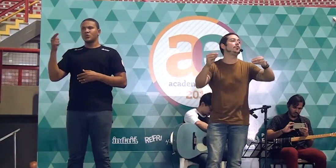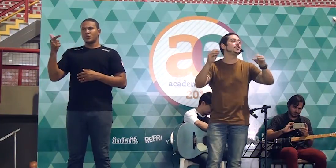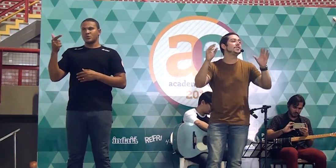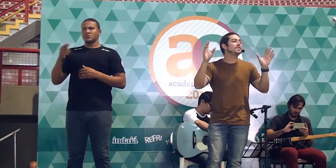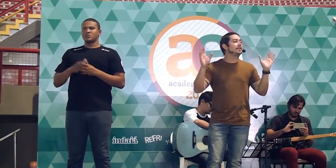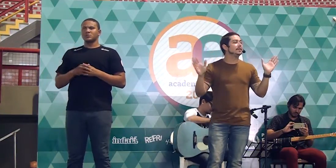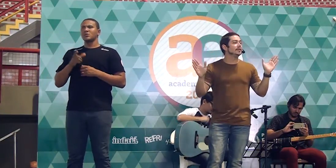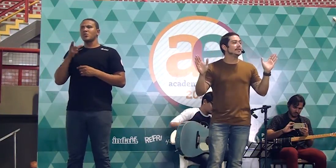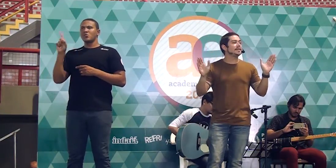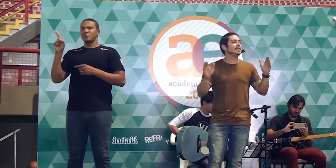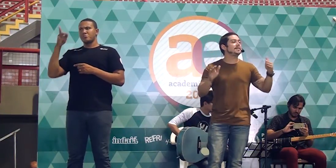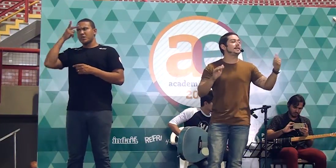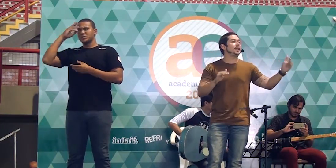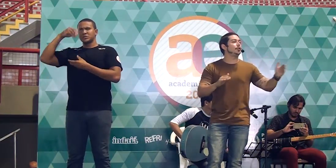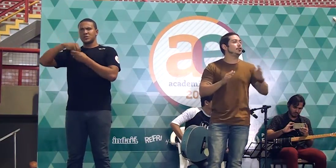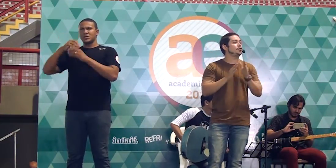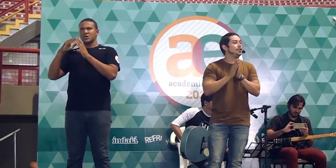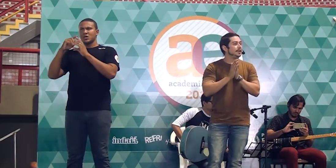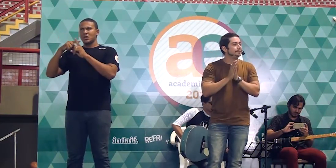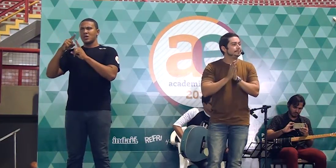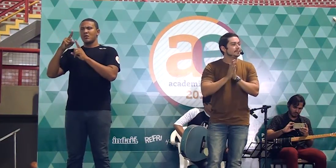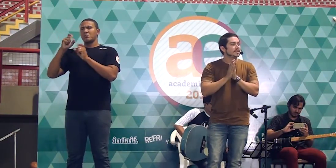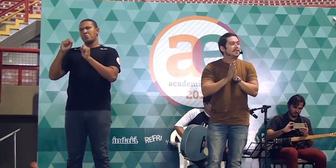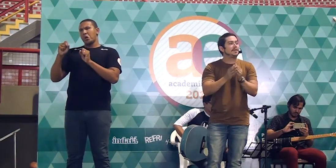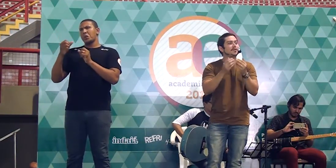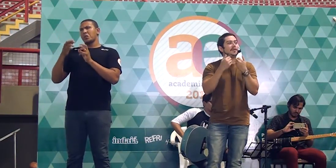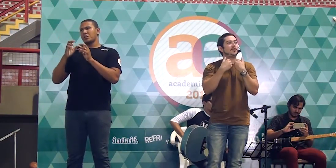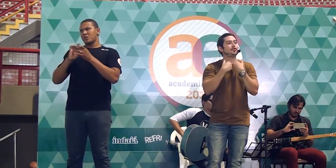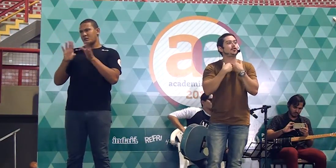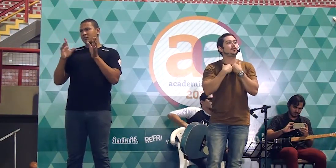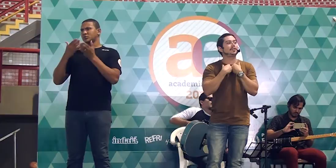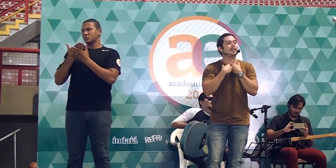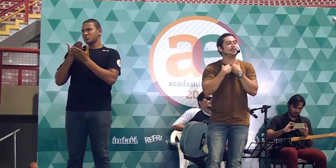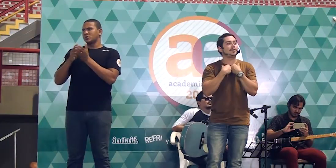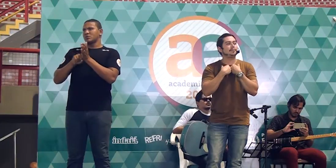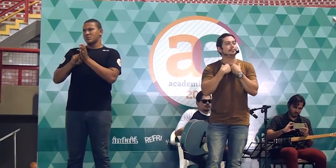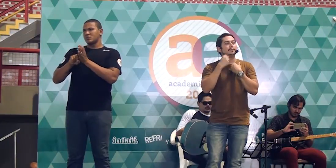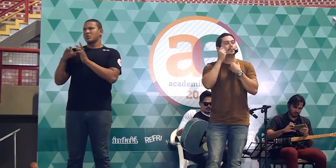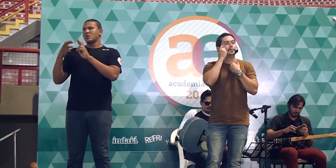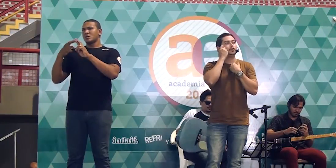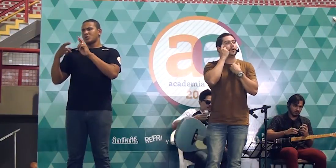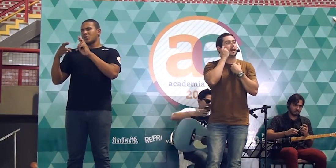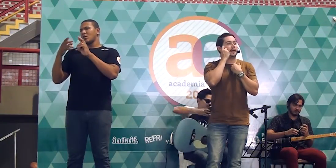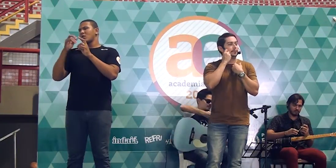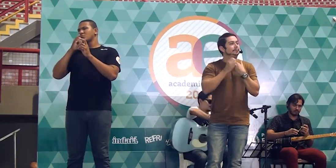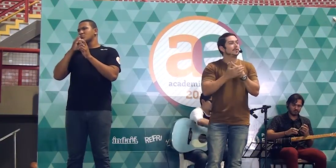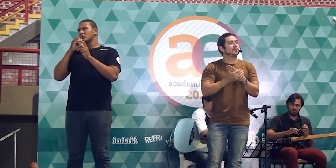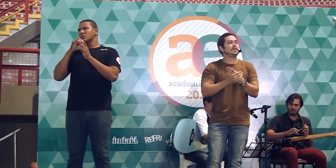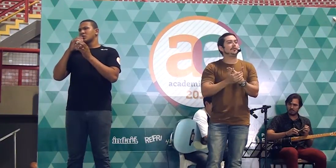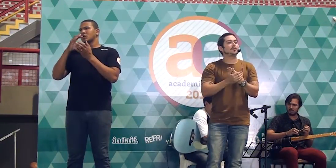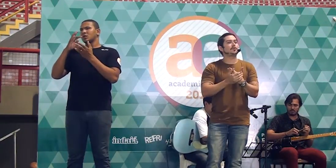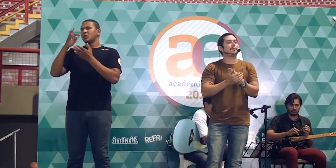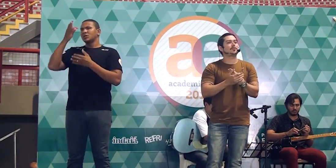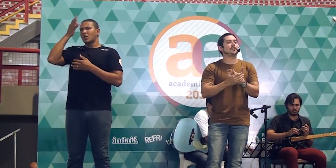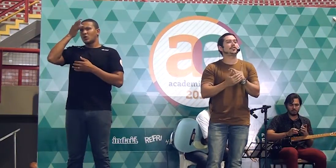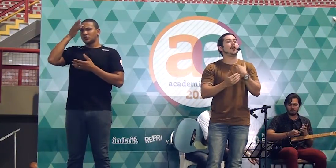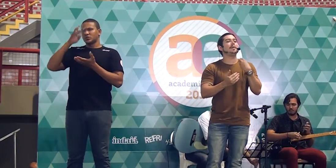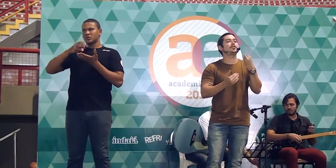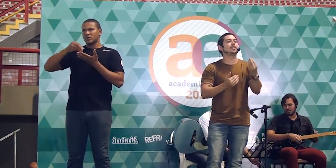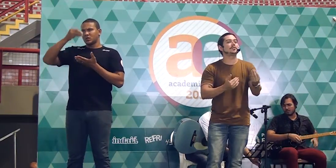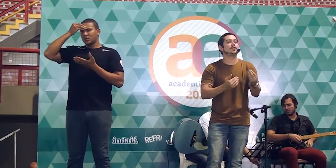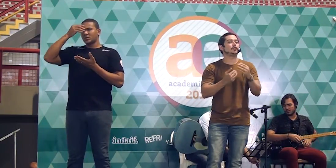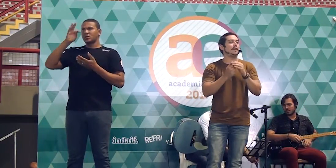outras fontes sem ser teologia. Se você fosse um estudante do clero, se você fosse uma pessoa